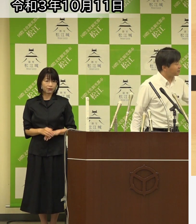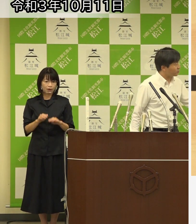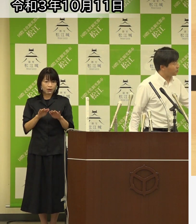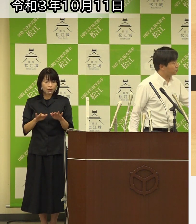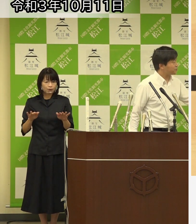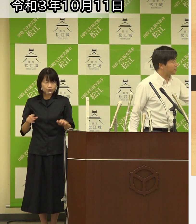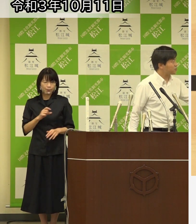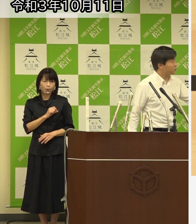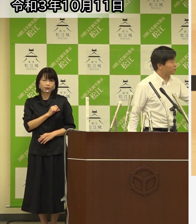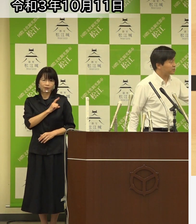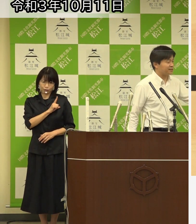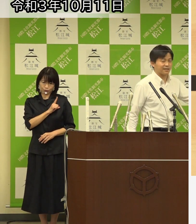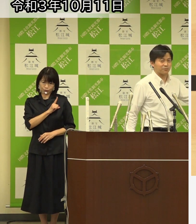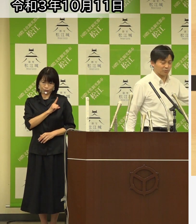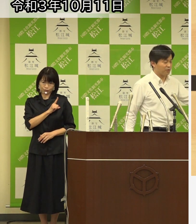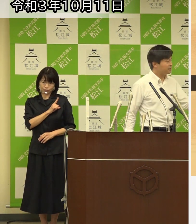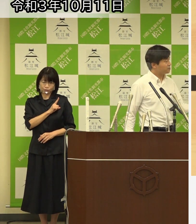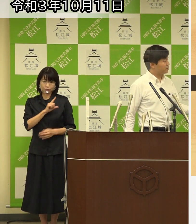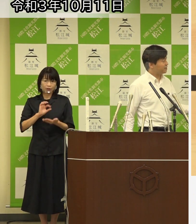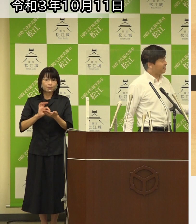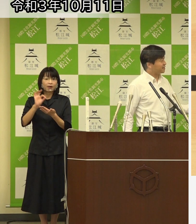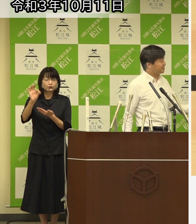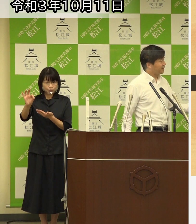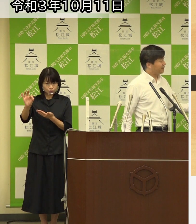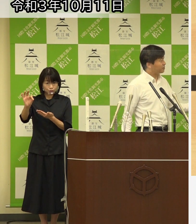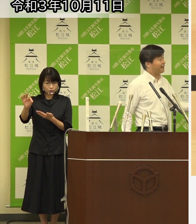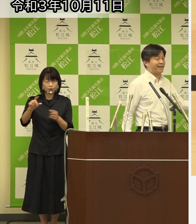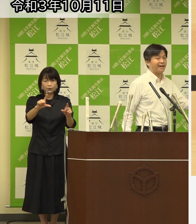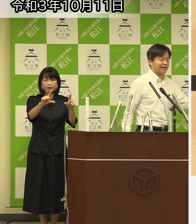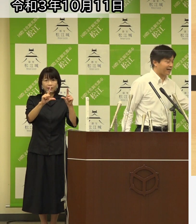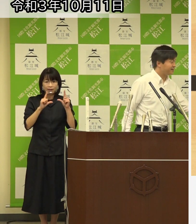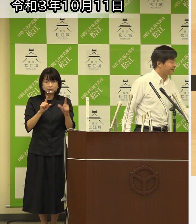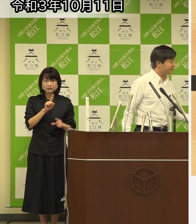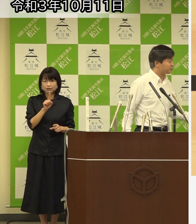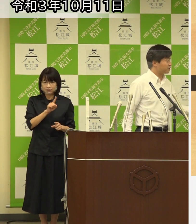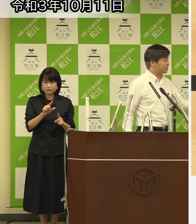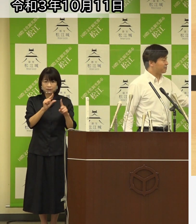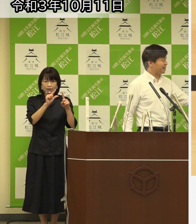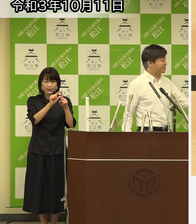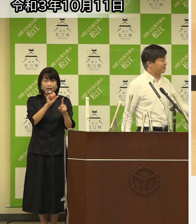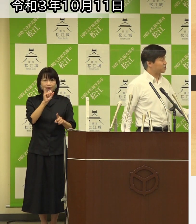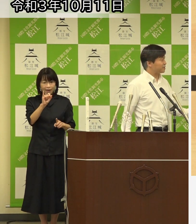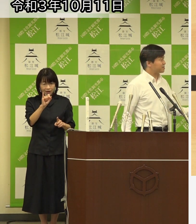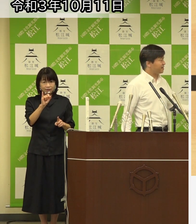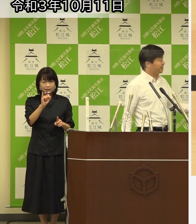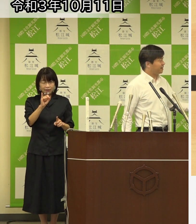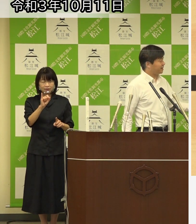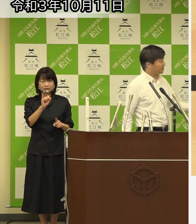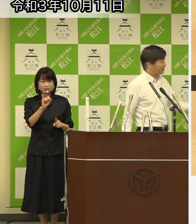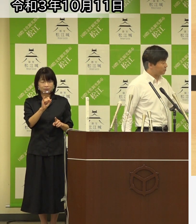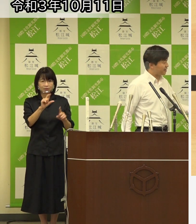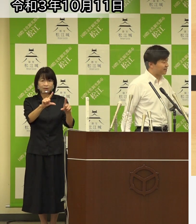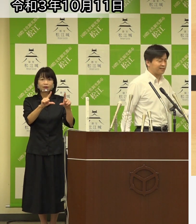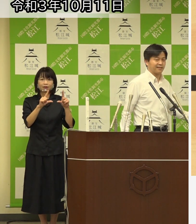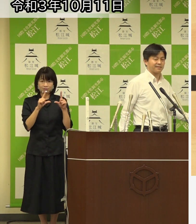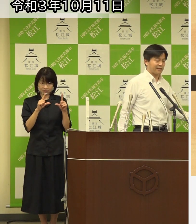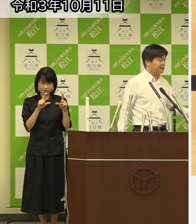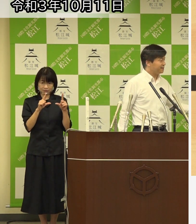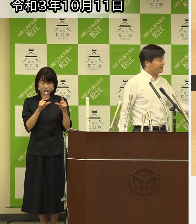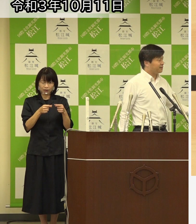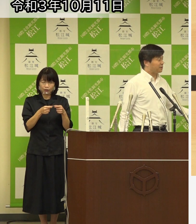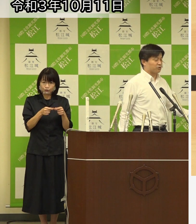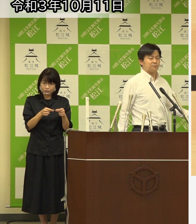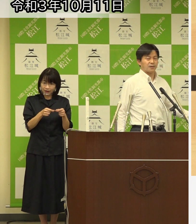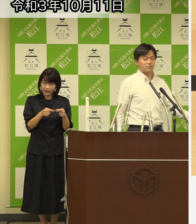してしまいましたというふうな質問をしていただくと、それに対してこれは AI が自動的に解析しまして、具体的な